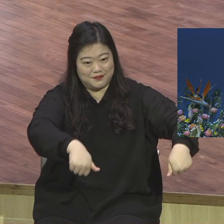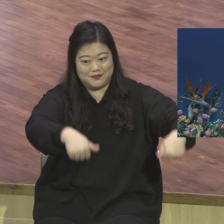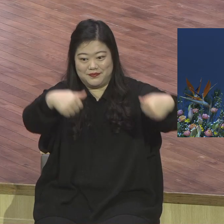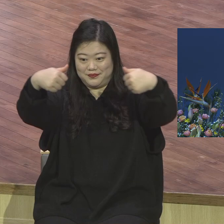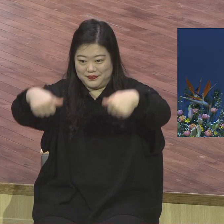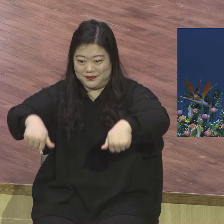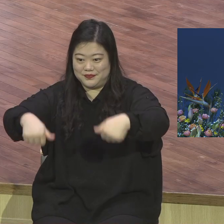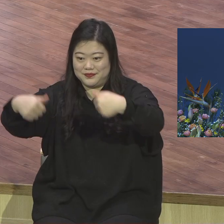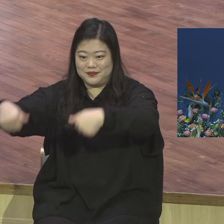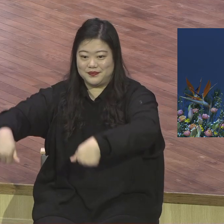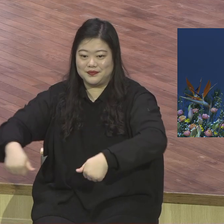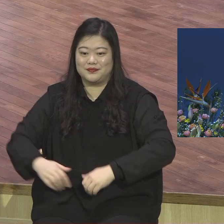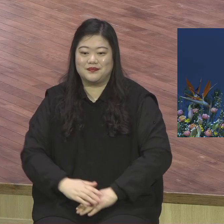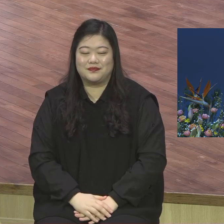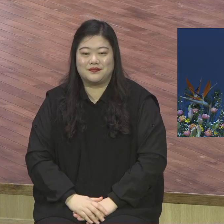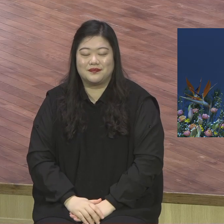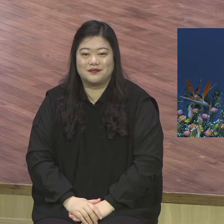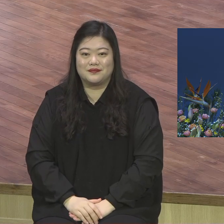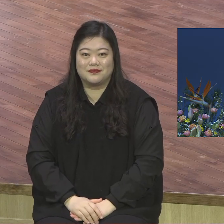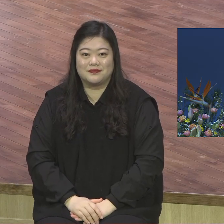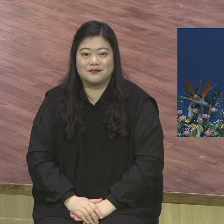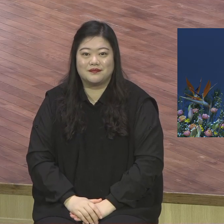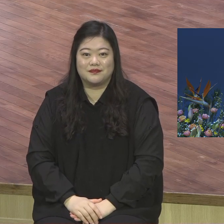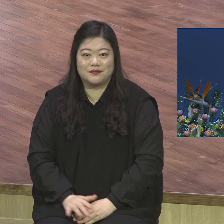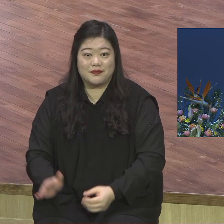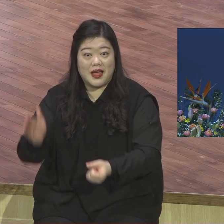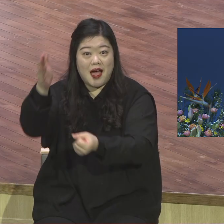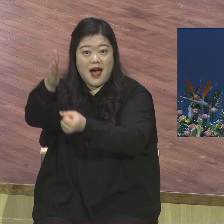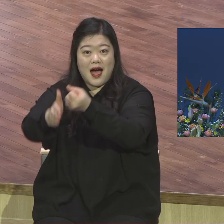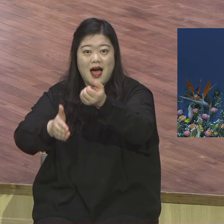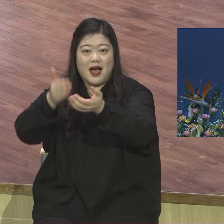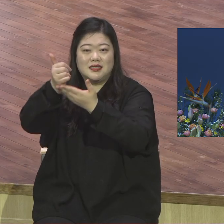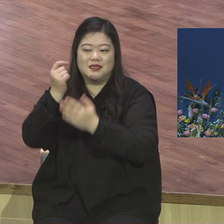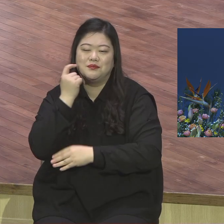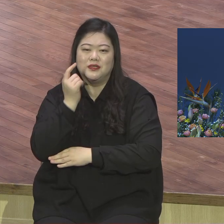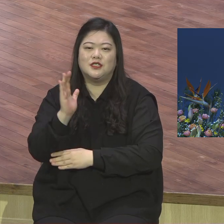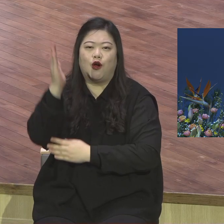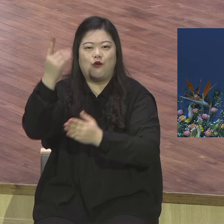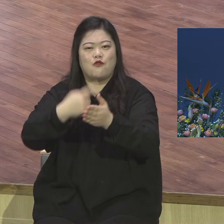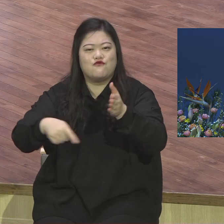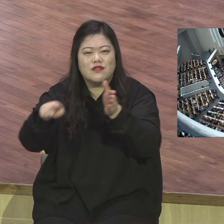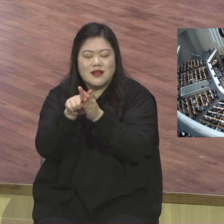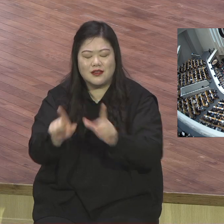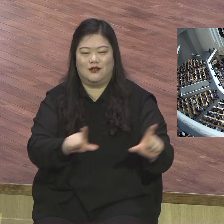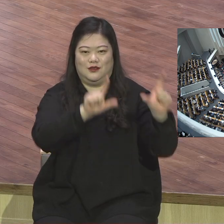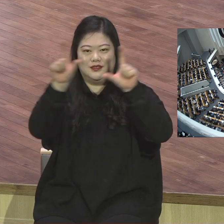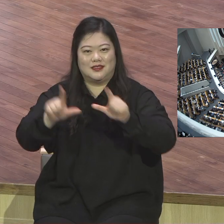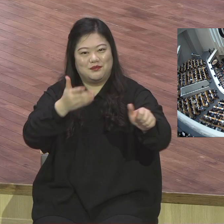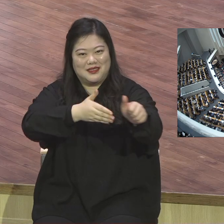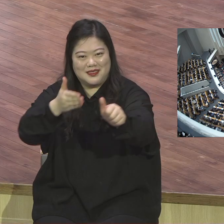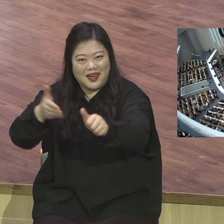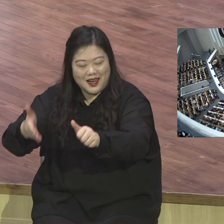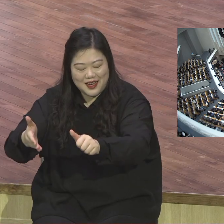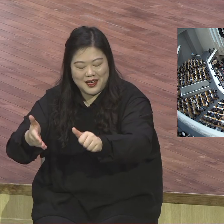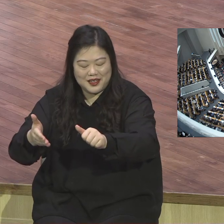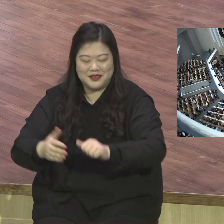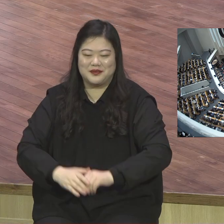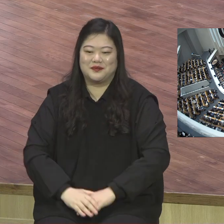모든 성도들 서로 인사합시다. 하나님의 영광을 위하여 삽시다.